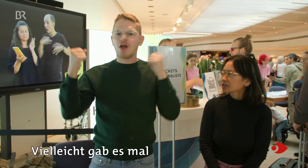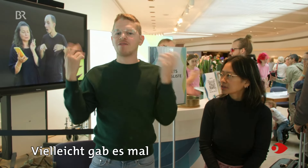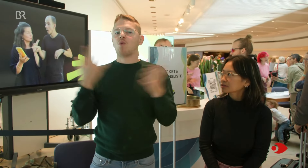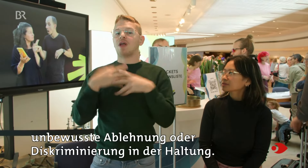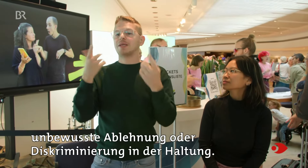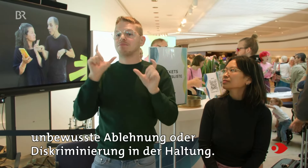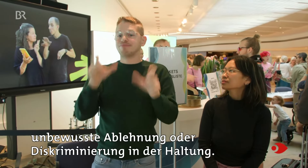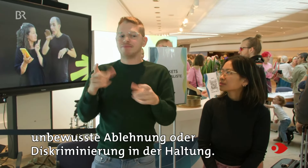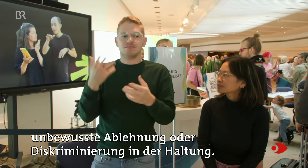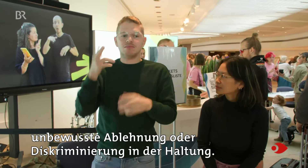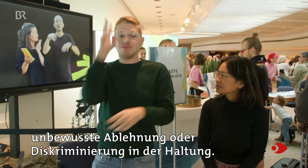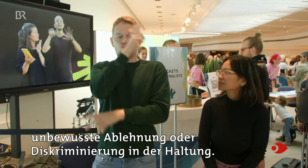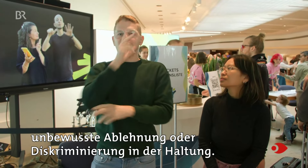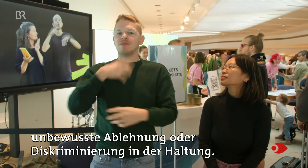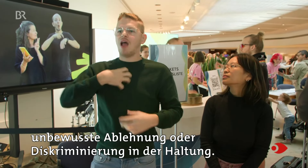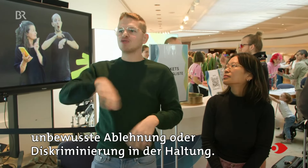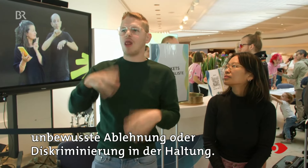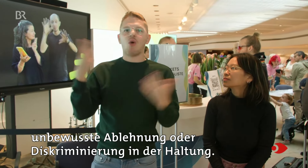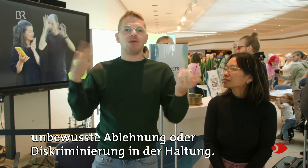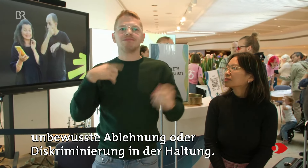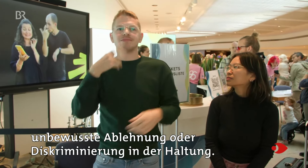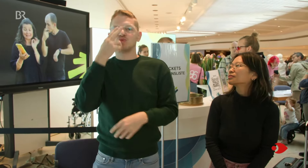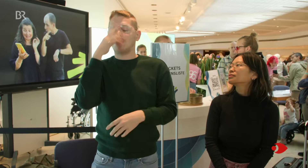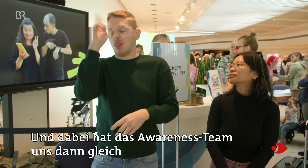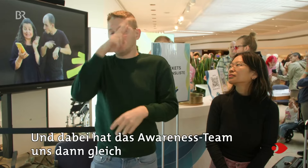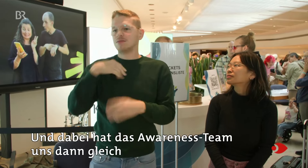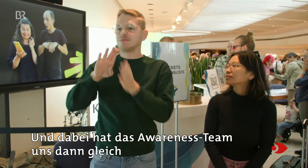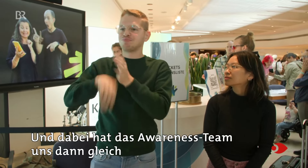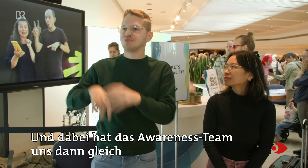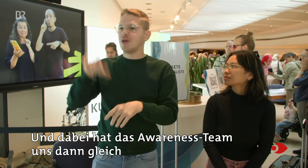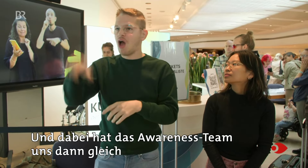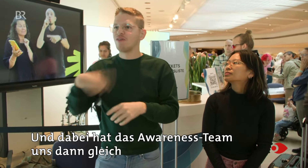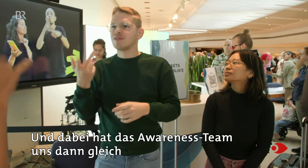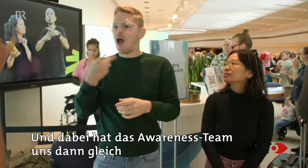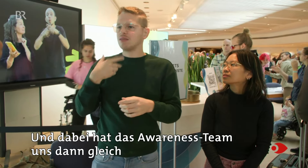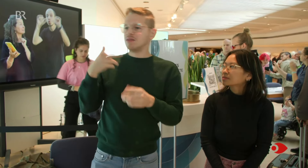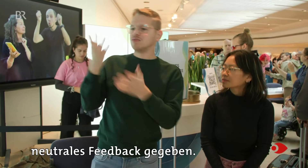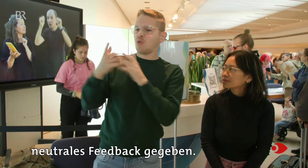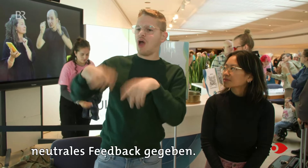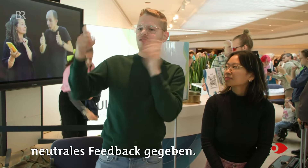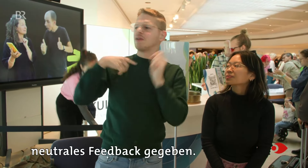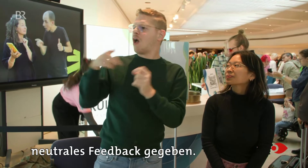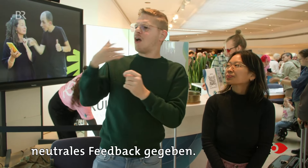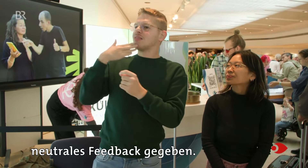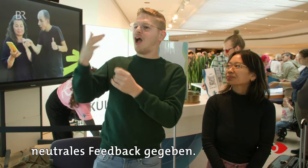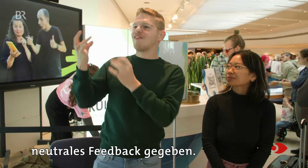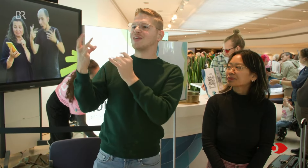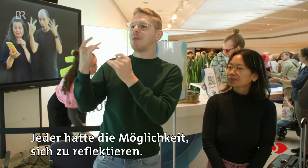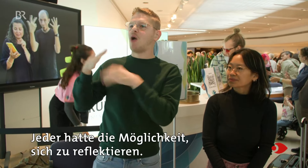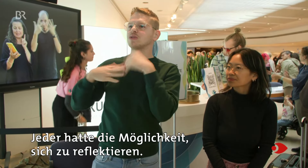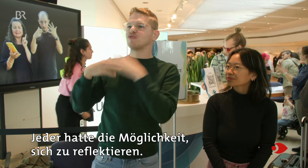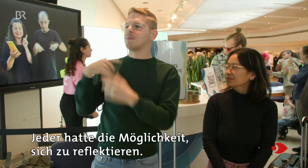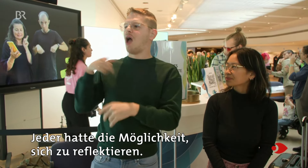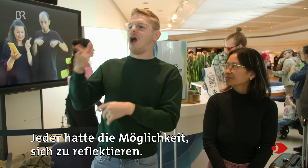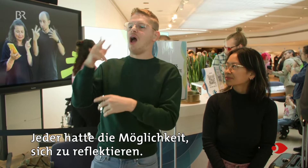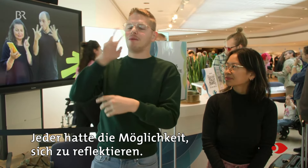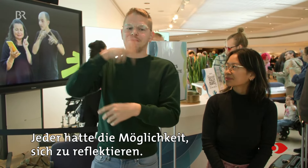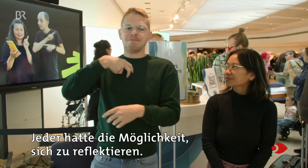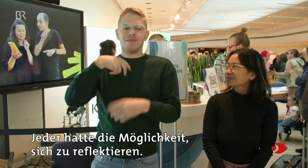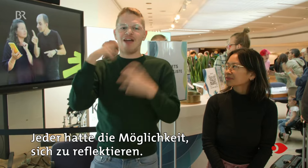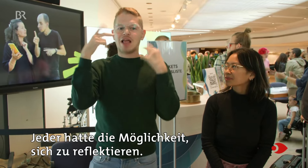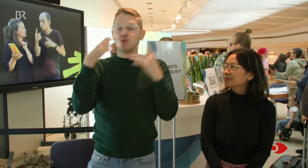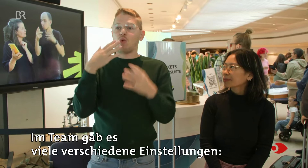gab es mal unbewusste Ablehnung oder Diskriminierung in der Haltung. Und dabei hat das Awareness-Team uns dann gleich neutrales Feedback gegeben. Jeder hatte die